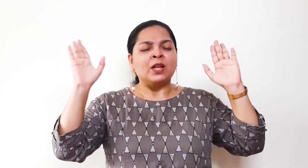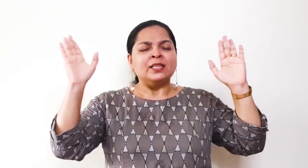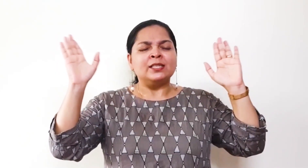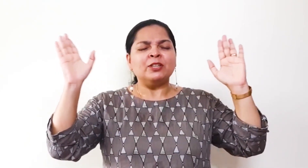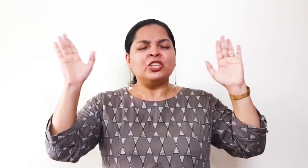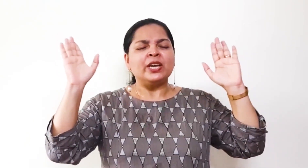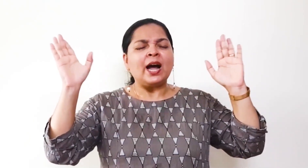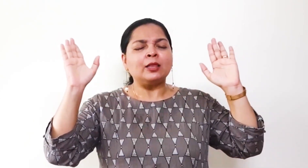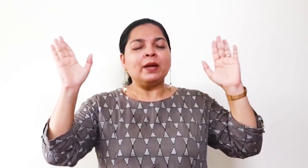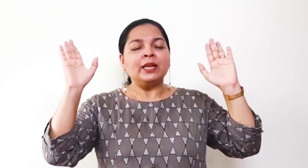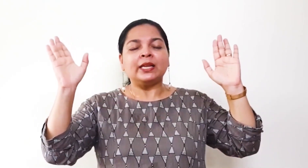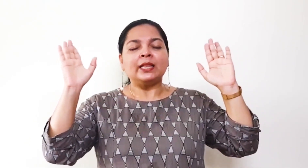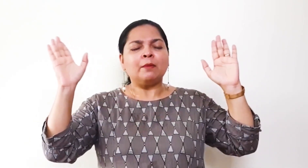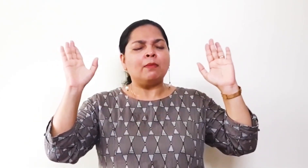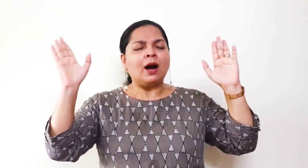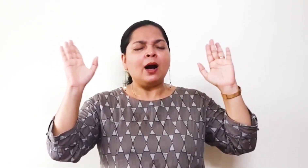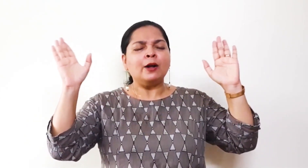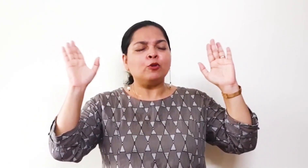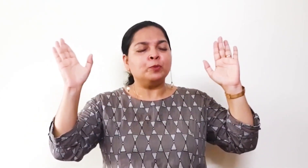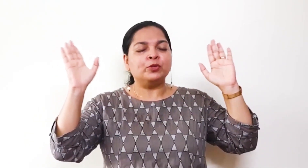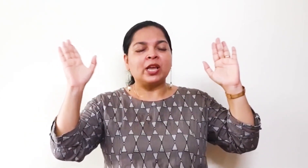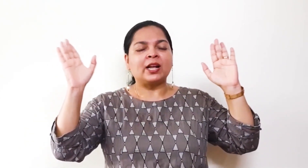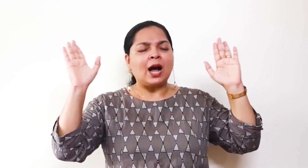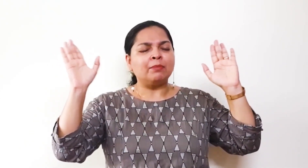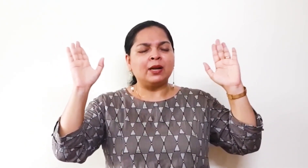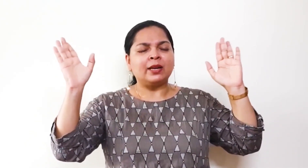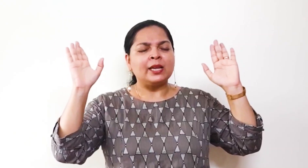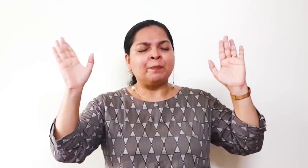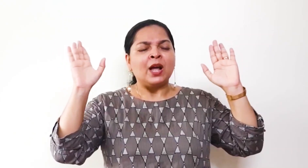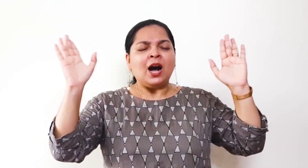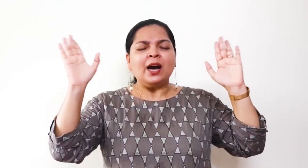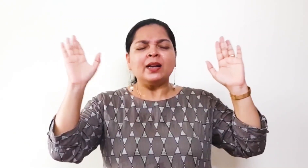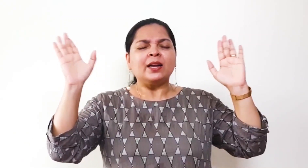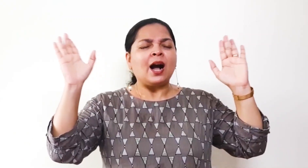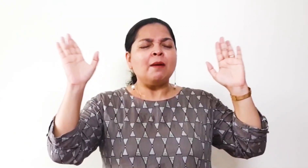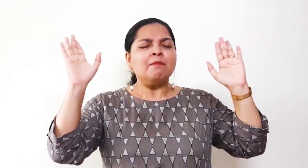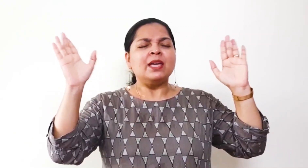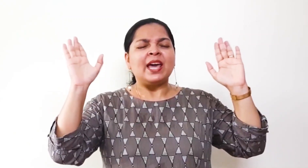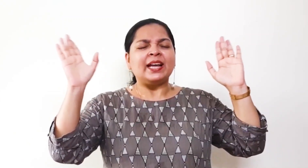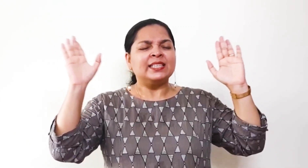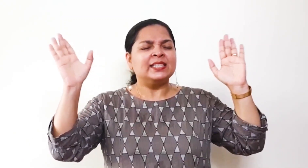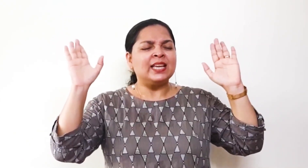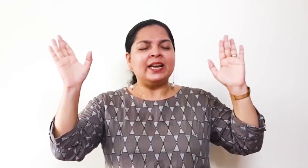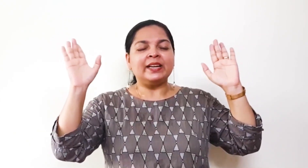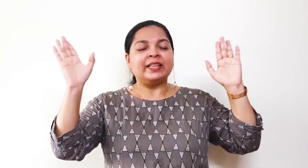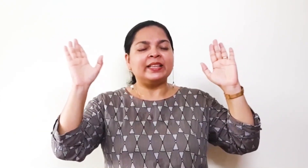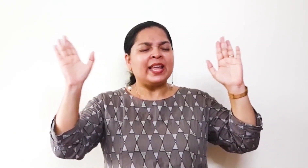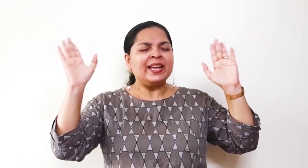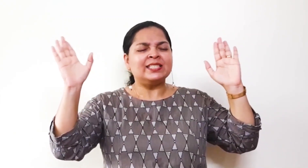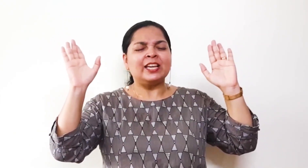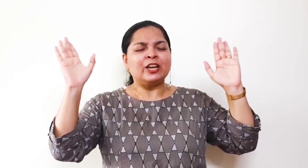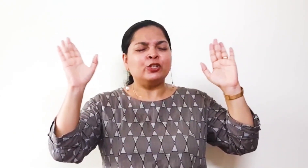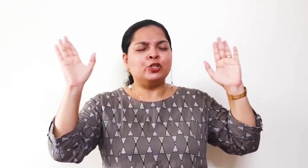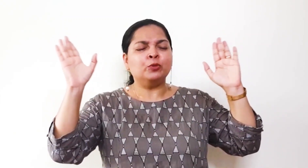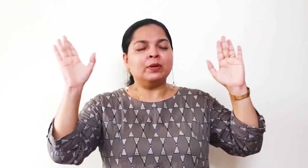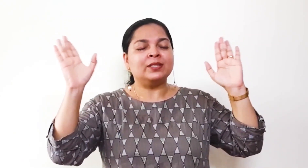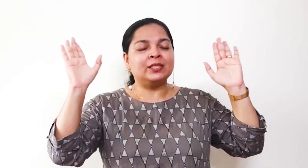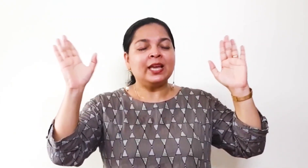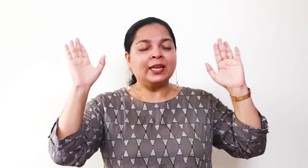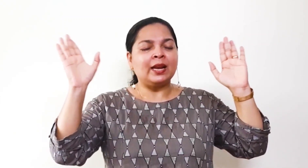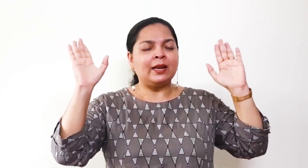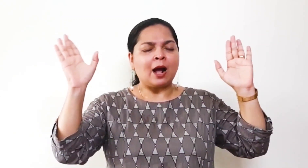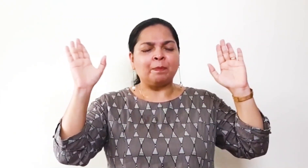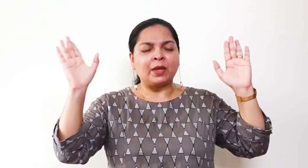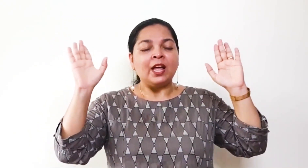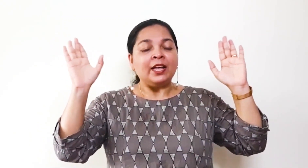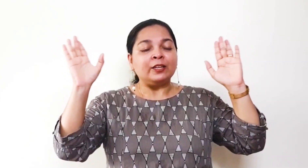प्रभु। समझ की आत्मा इनके अंदर महान रूप से काम कर रही है, हर काम में ये एक्सेलेंट है, तेज है, यीशु